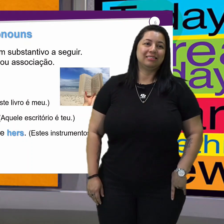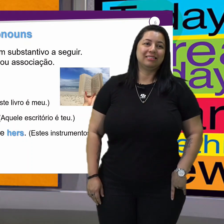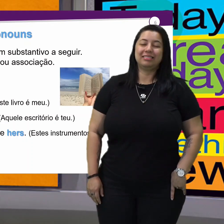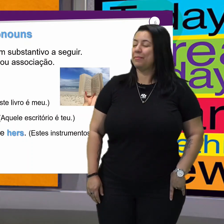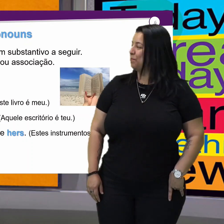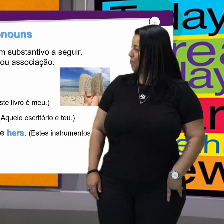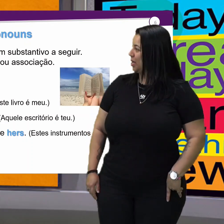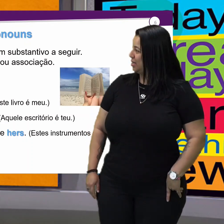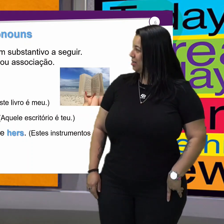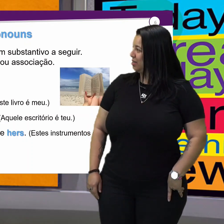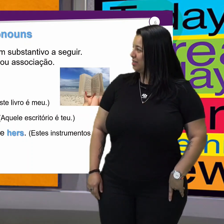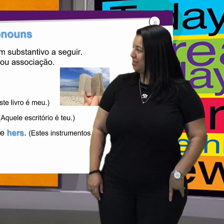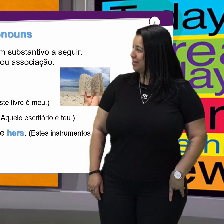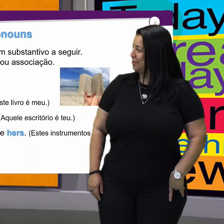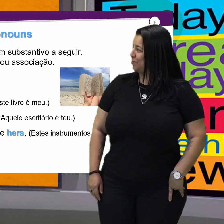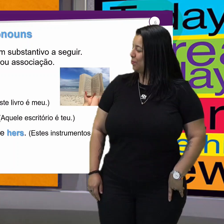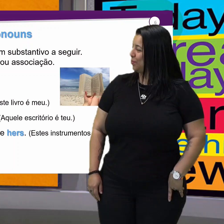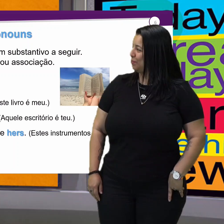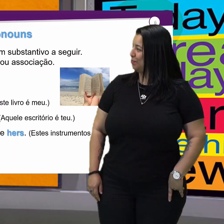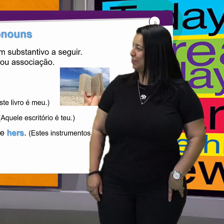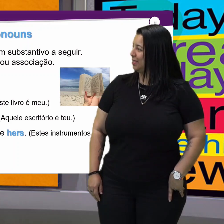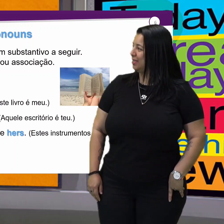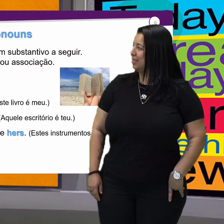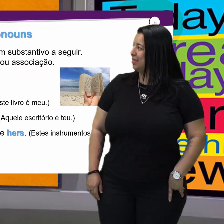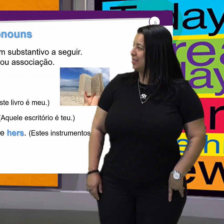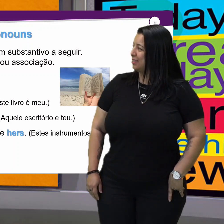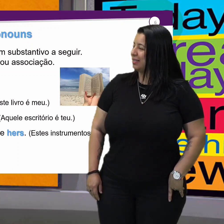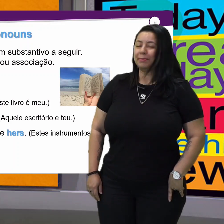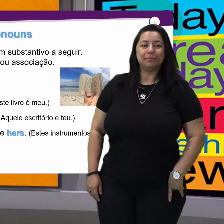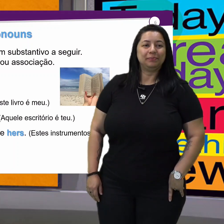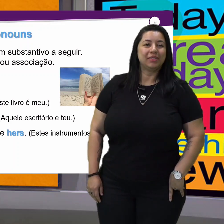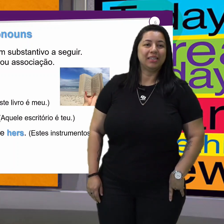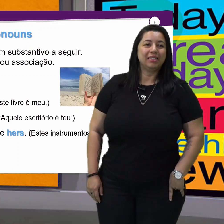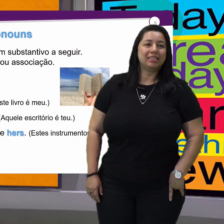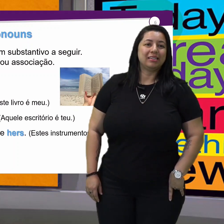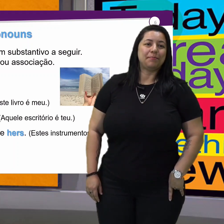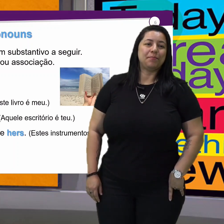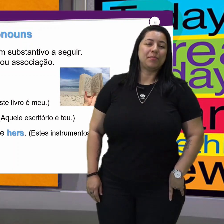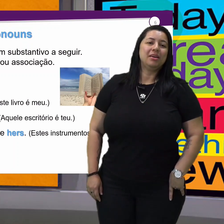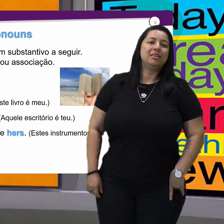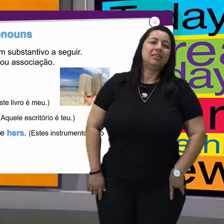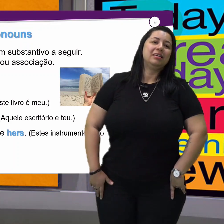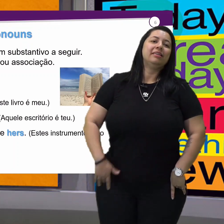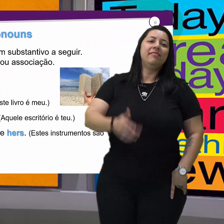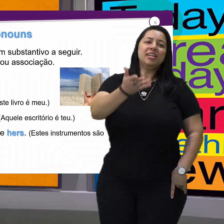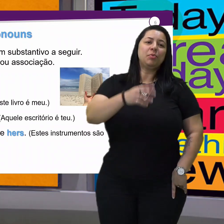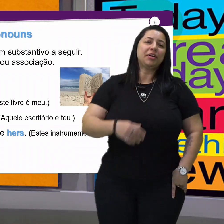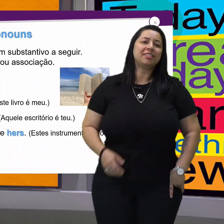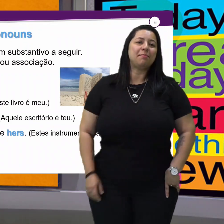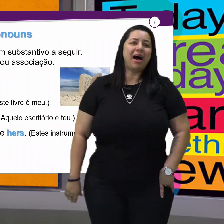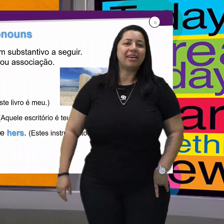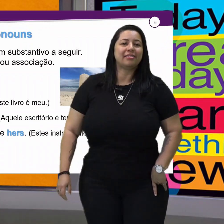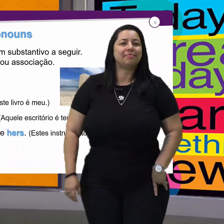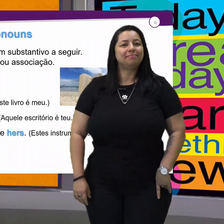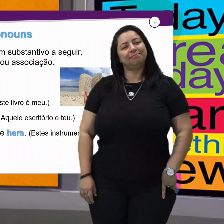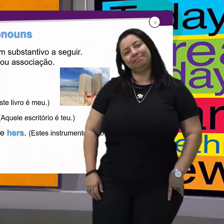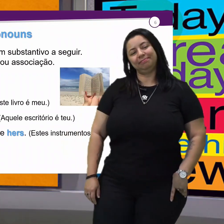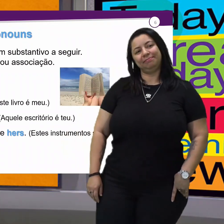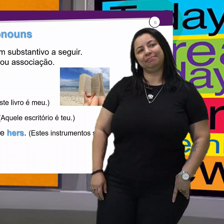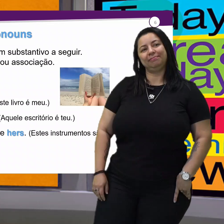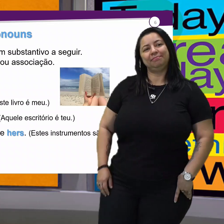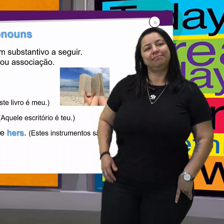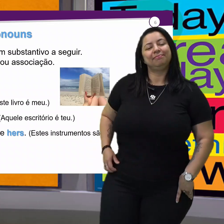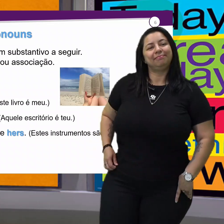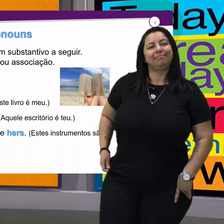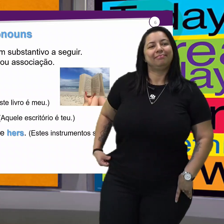estava falando sobre isso lá nos adjetivos possessivos, né? Por questão da propriedade. Olha aqui os examples. Vamos lá, teacher, leia para mim. This book is mine.